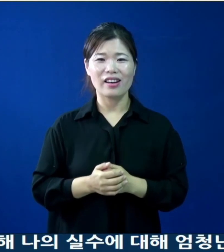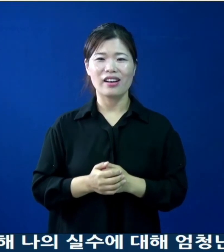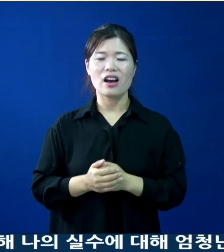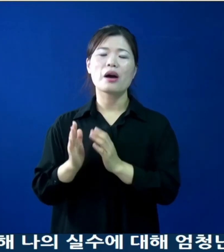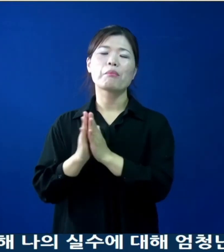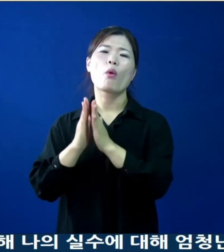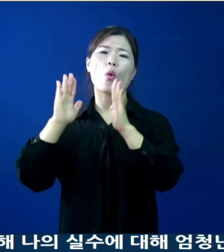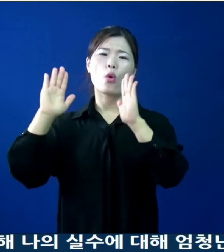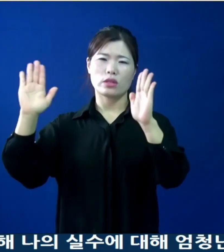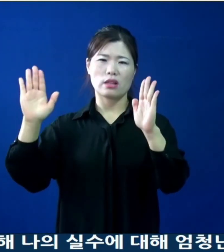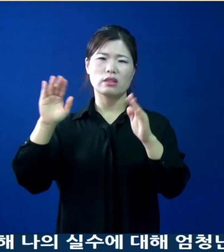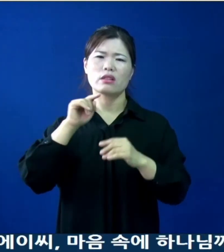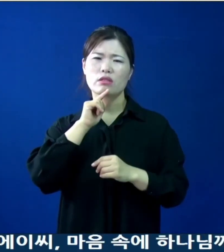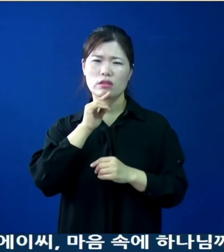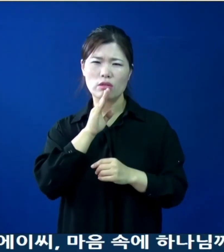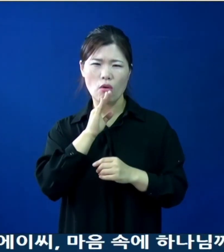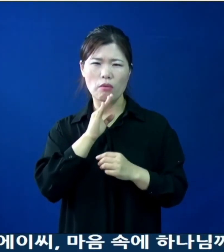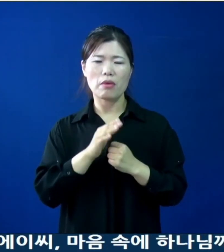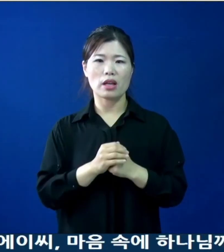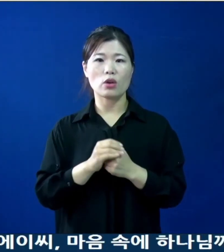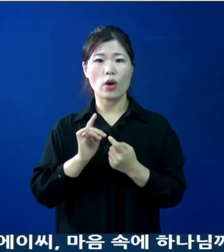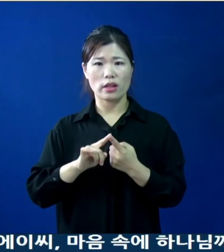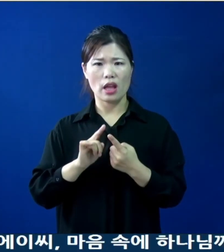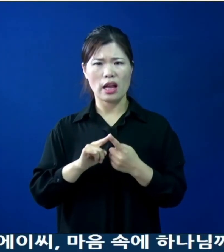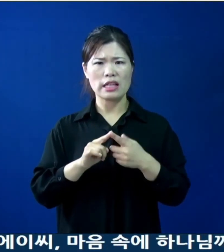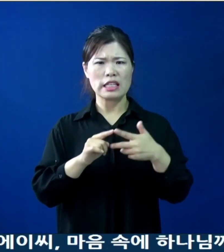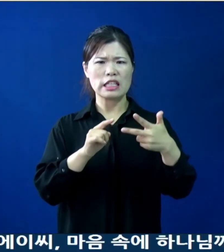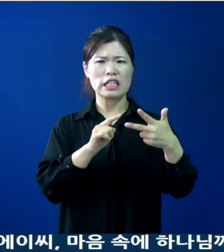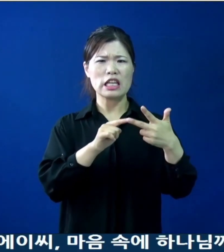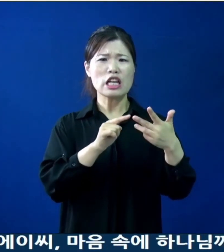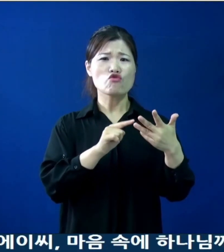모세는 엘르아살과 이다말이 그런 마음이